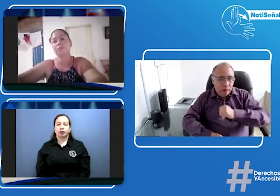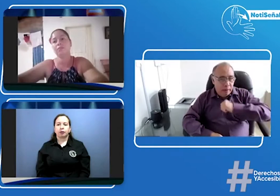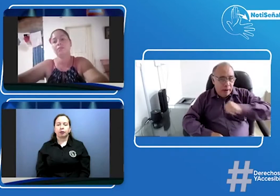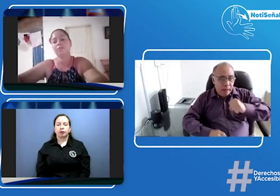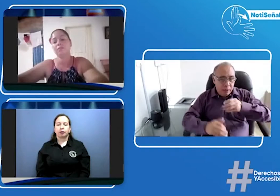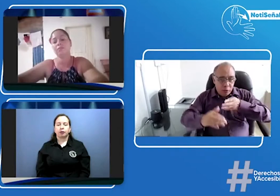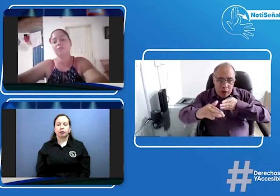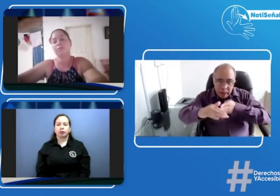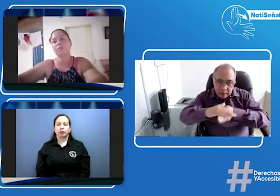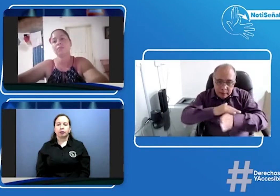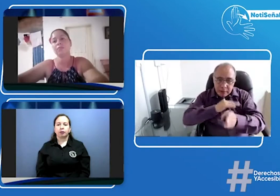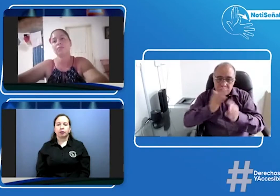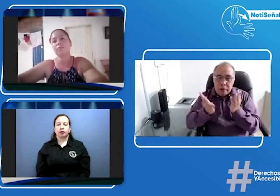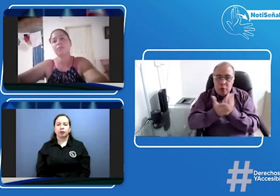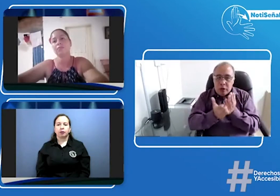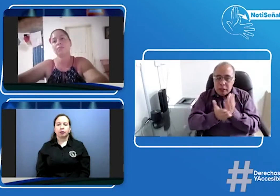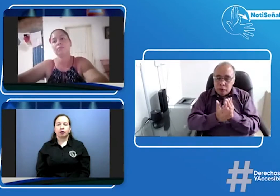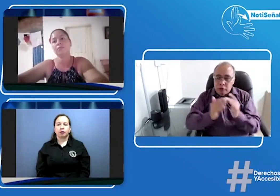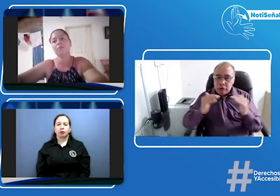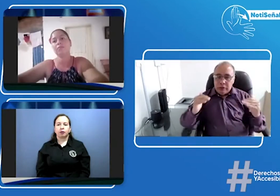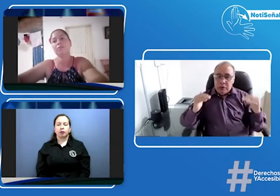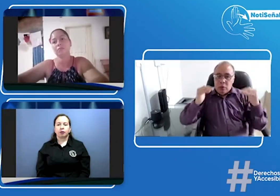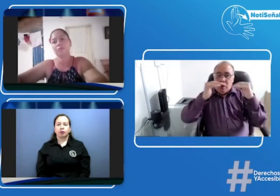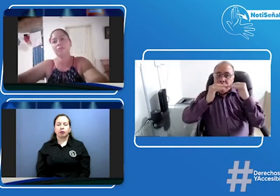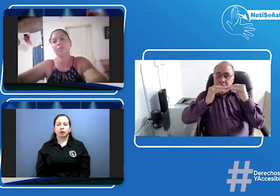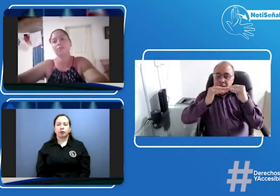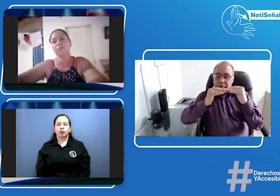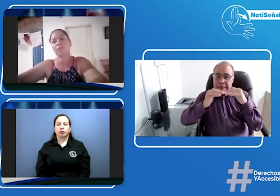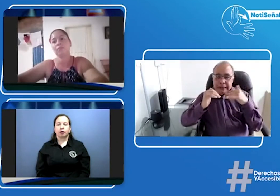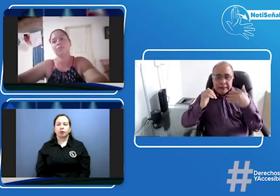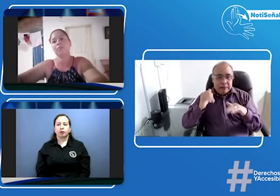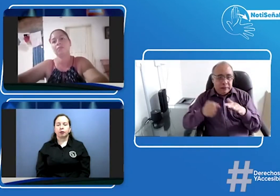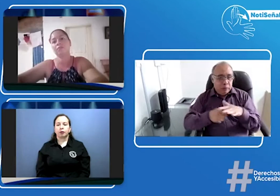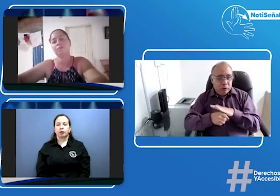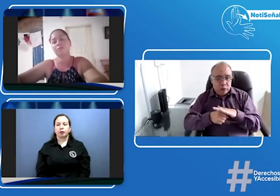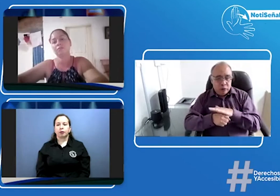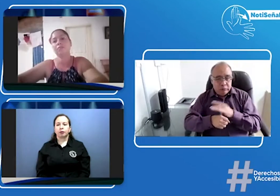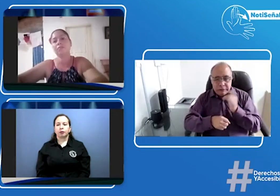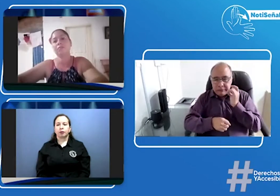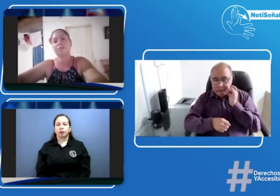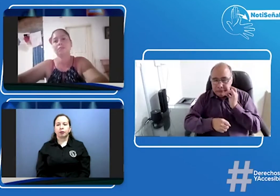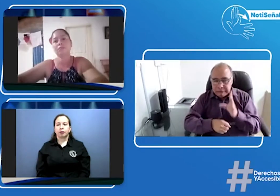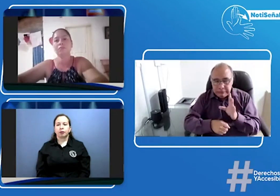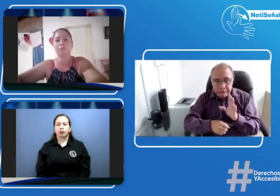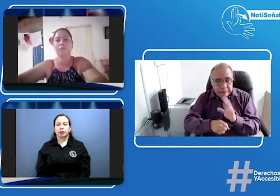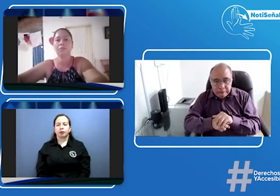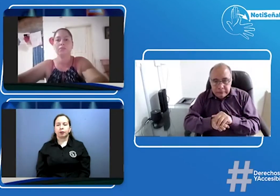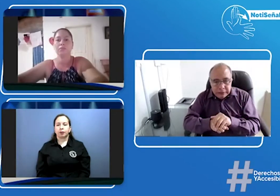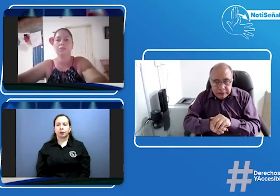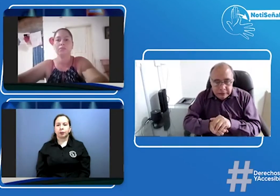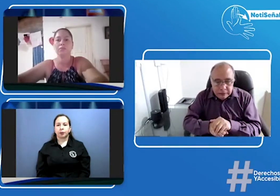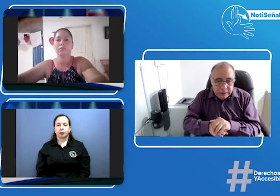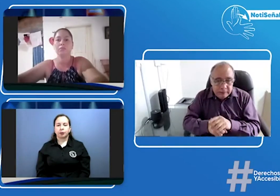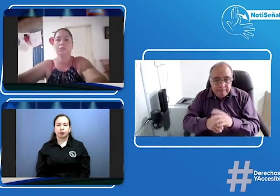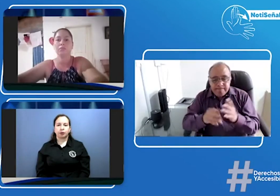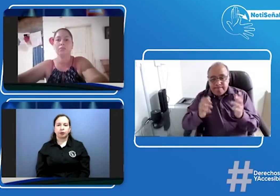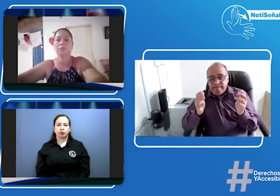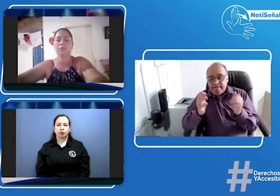luego el de segunda donde se están violentando los derechos de los niños el acceso a una educación de manera